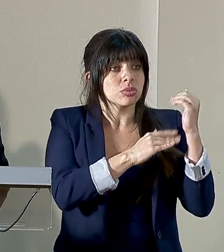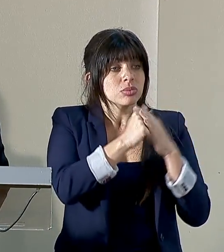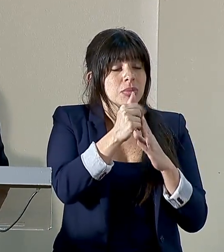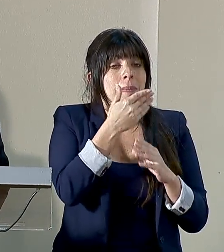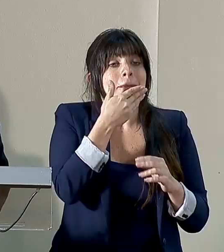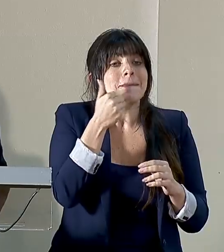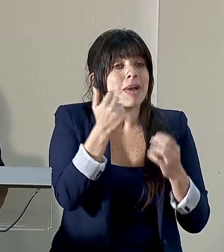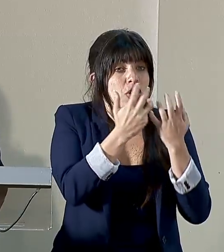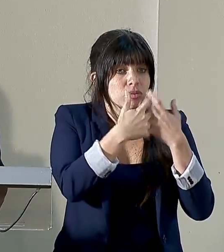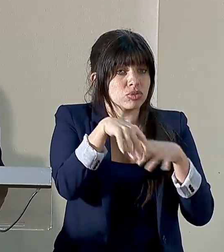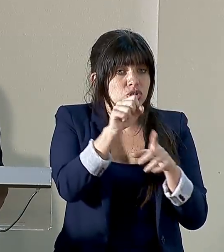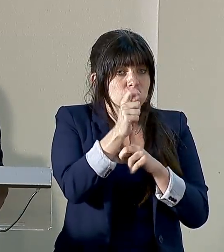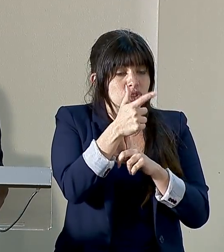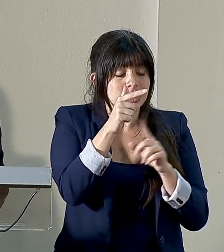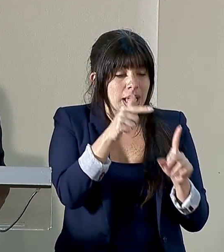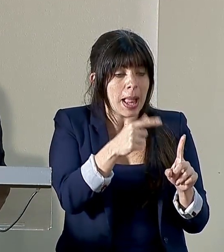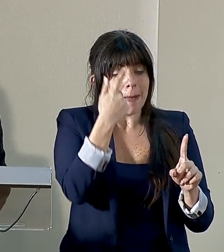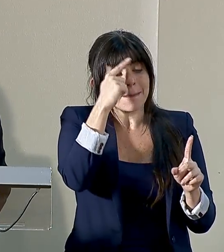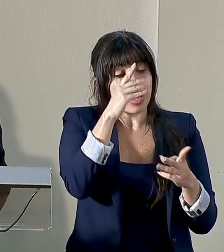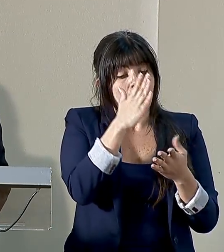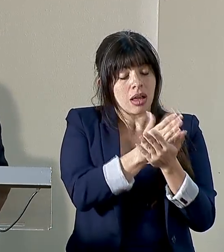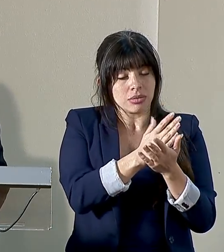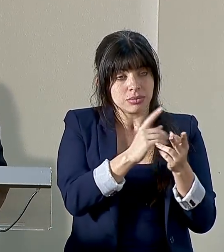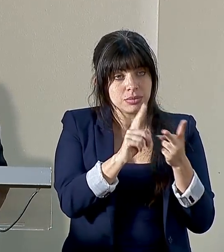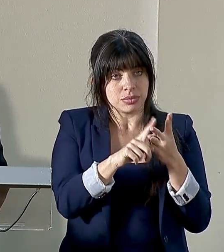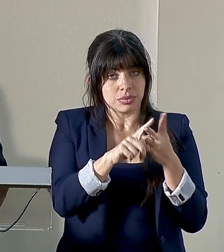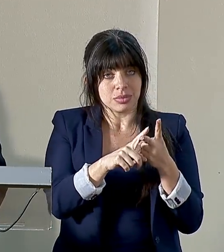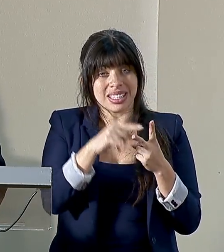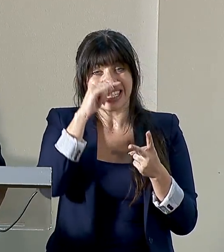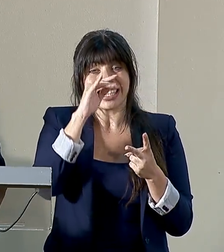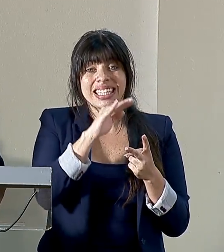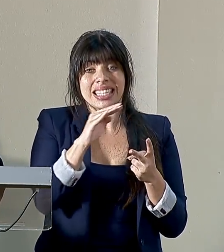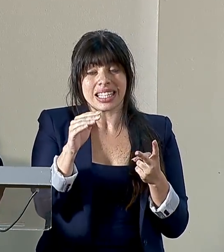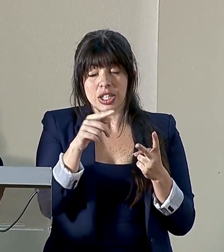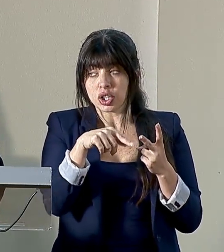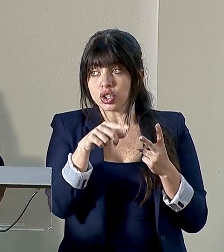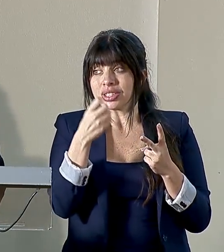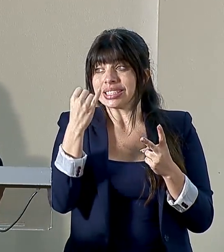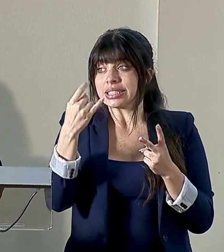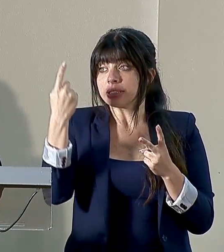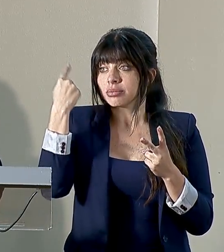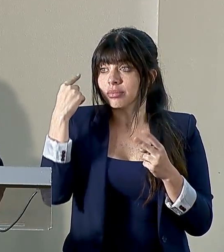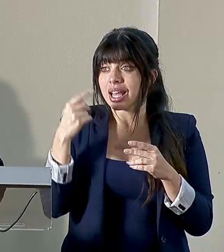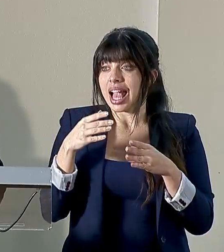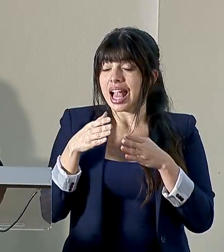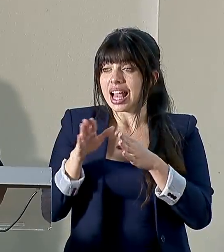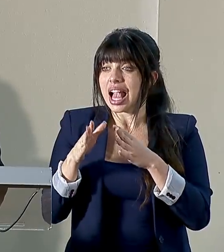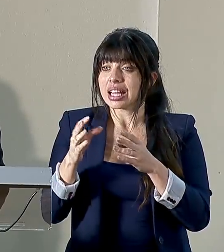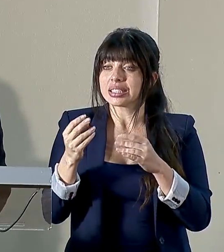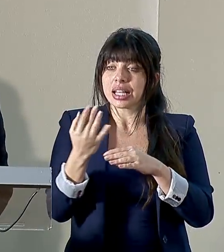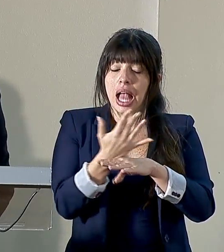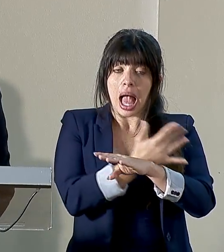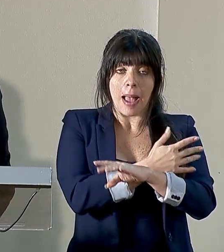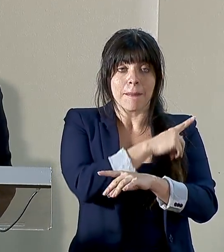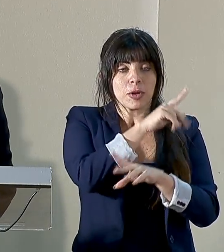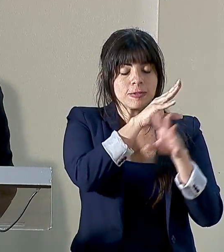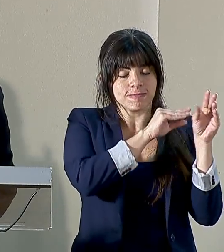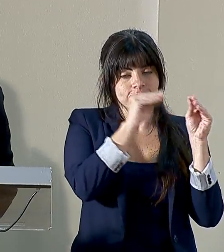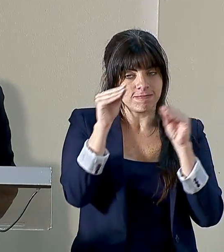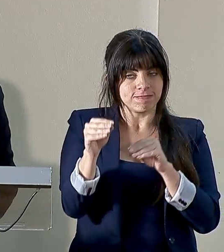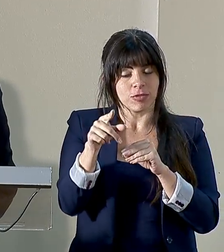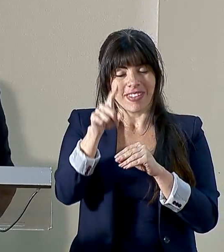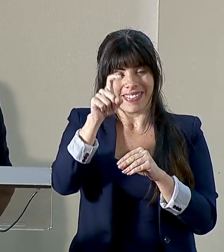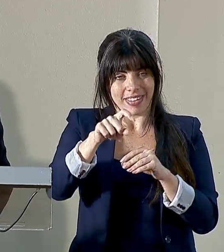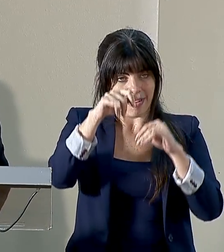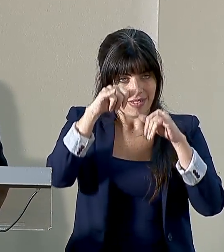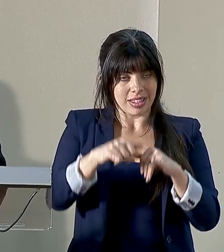mejor tejido social, para la erradicación de que los niños y las niñas que están en las calles y en los campos estén donde deben de